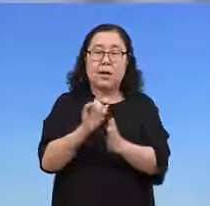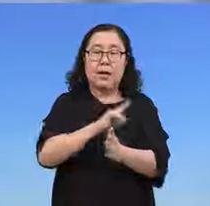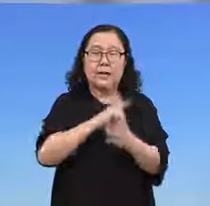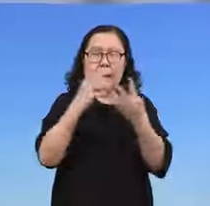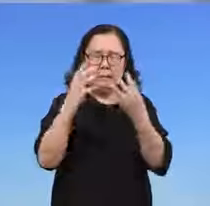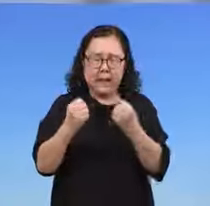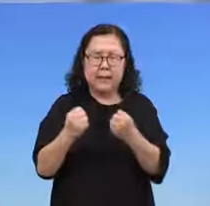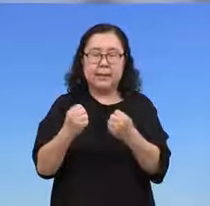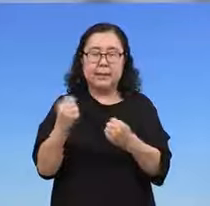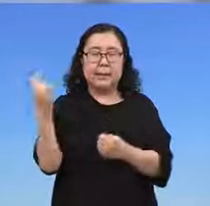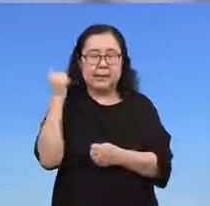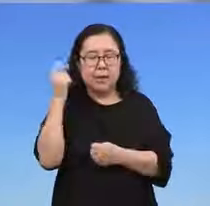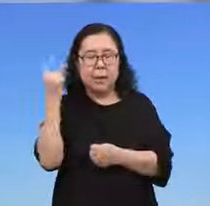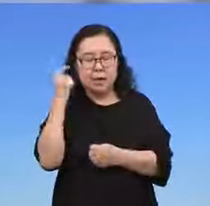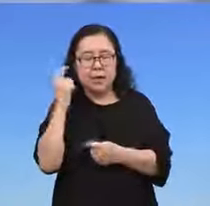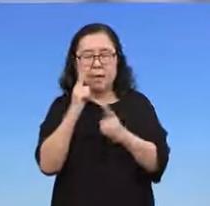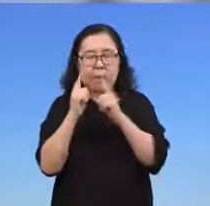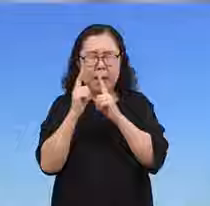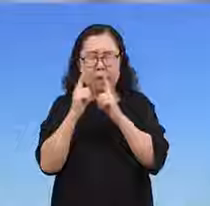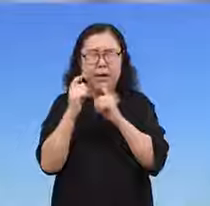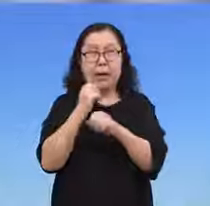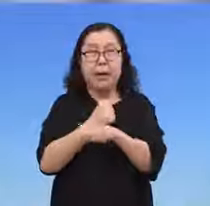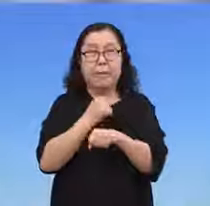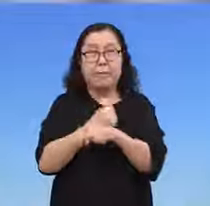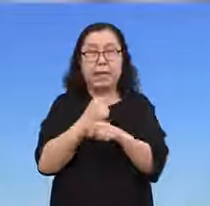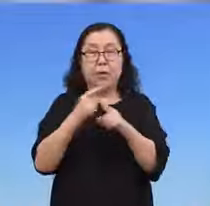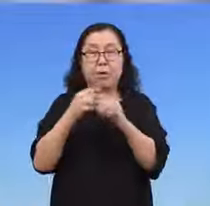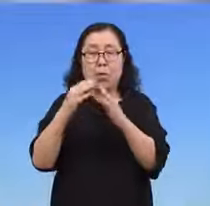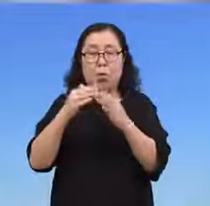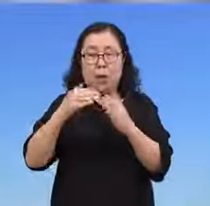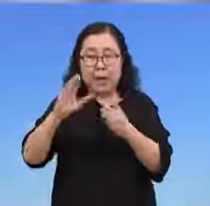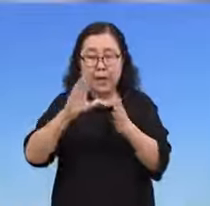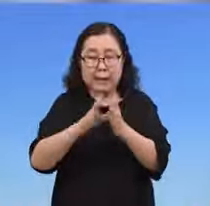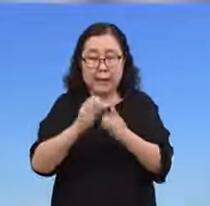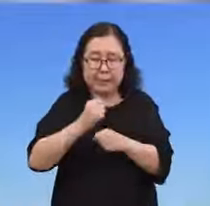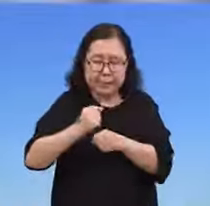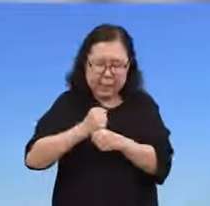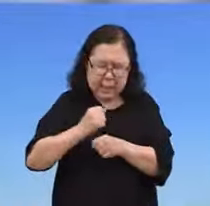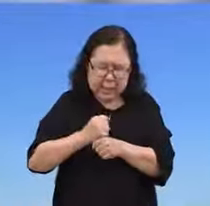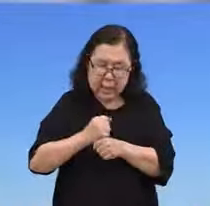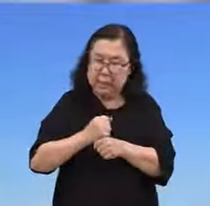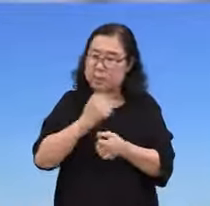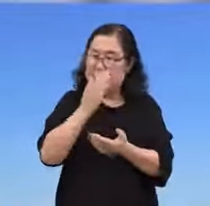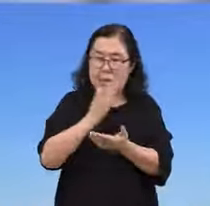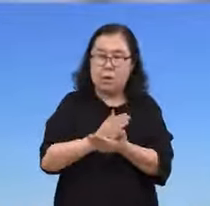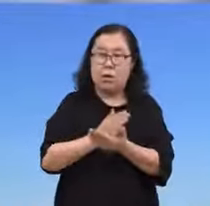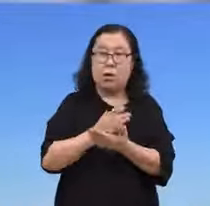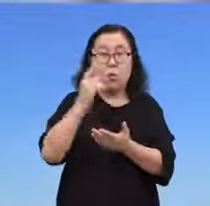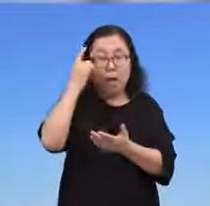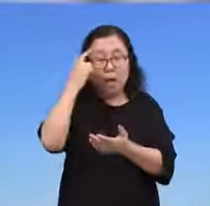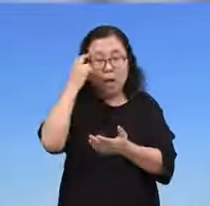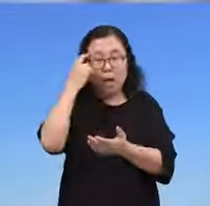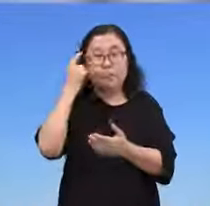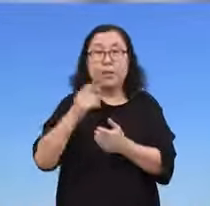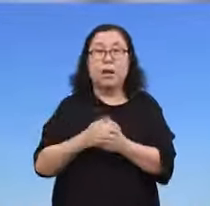생각하거든요. 왜 교회에 다가만 가면 긴장을 합니까? 용서 안 해주니까.